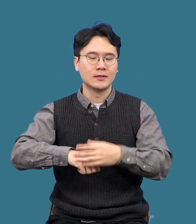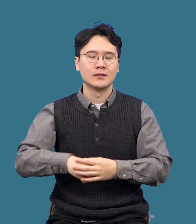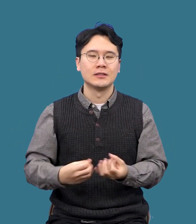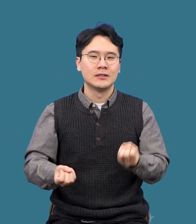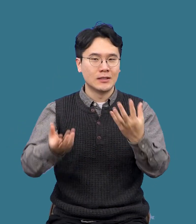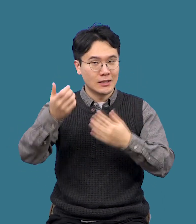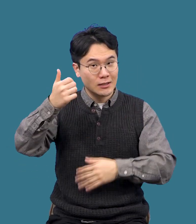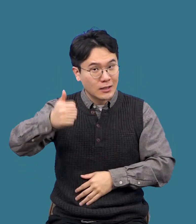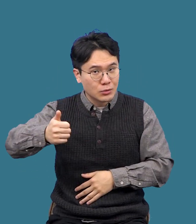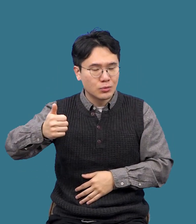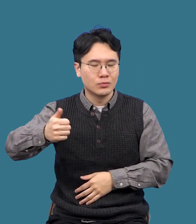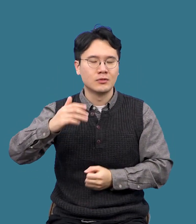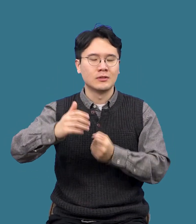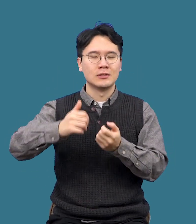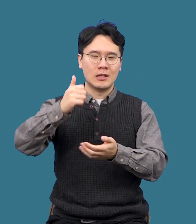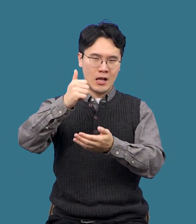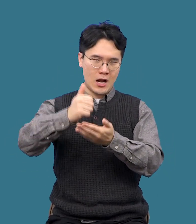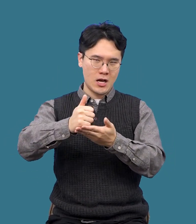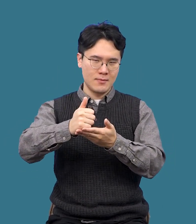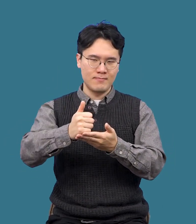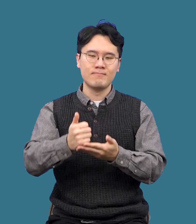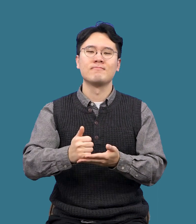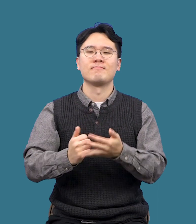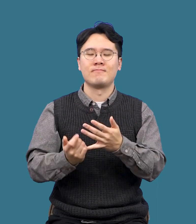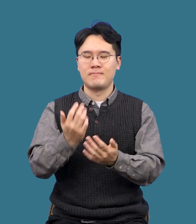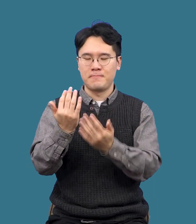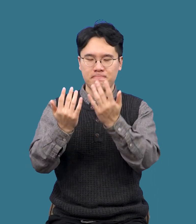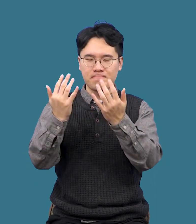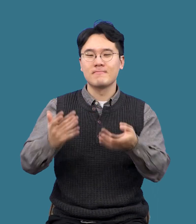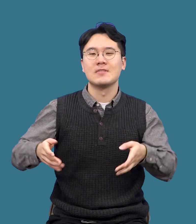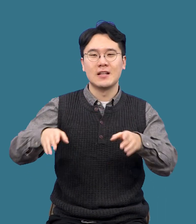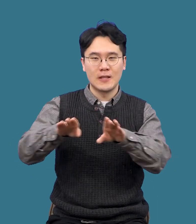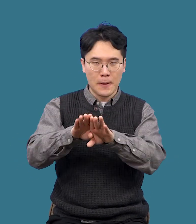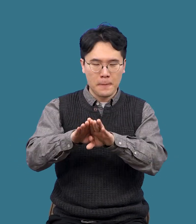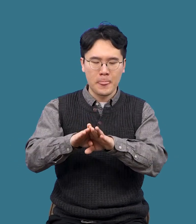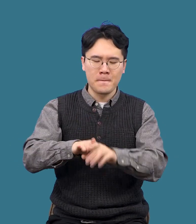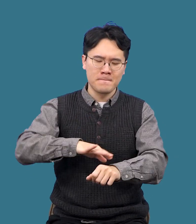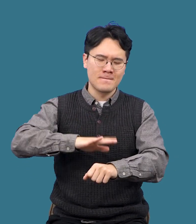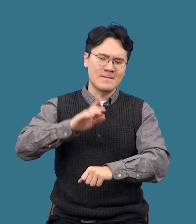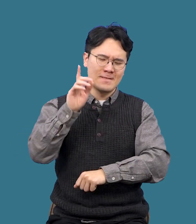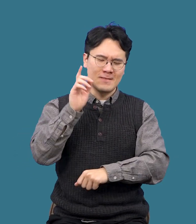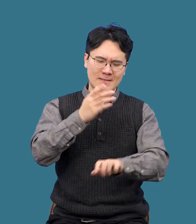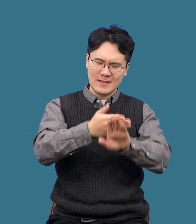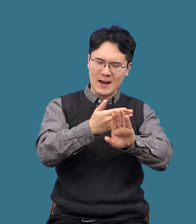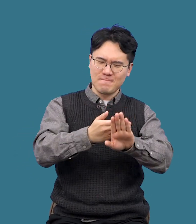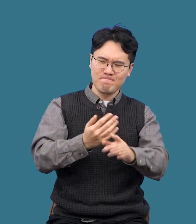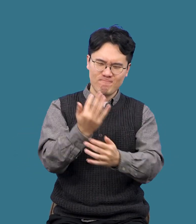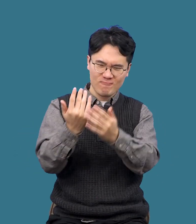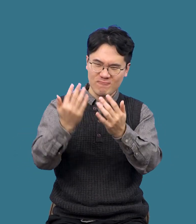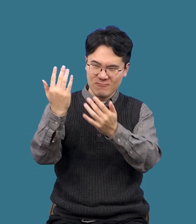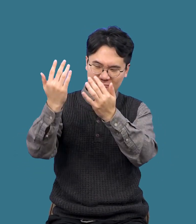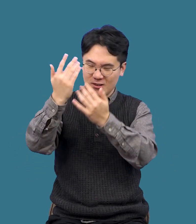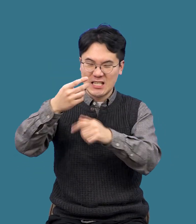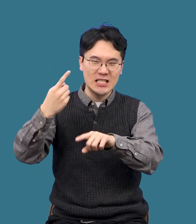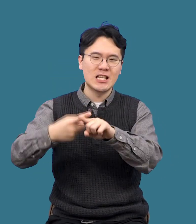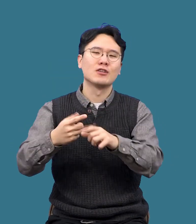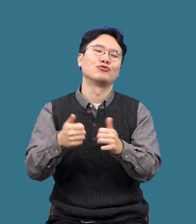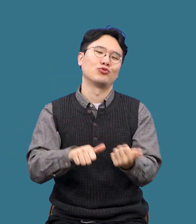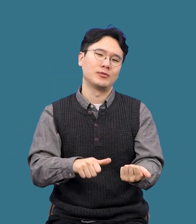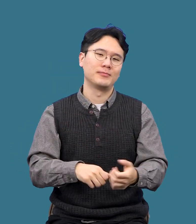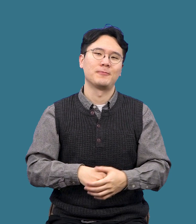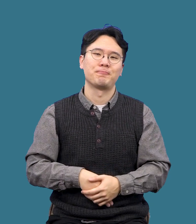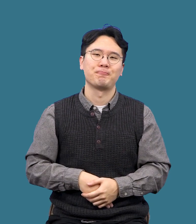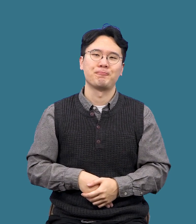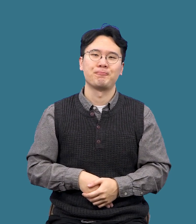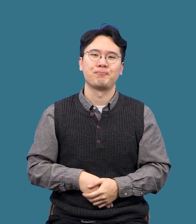하나님의 제단에 불을 들이다가 죽어버린 비극을 볼 수가 있습니다. 자, 무엇 때문에